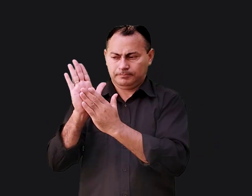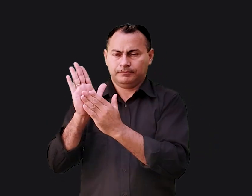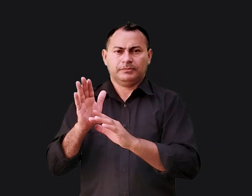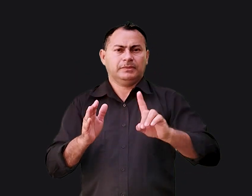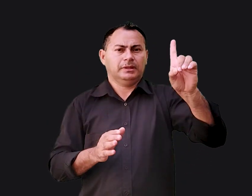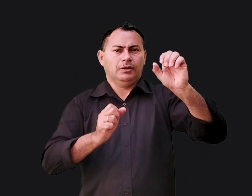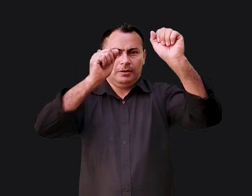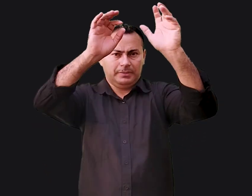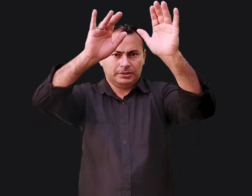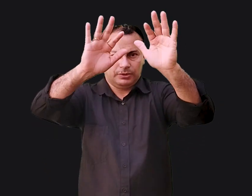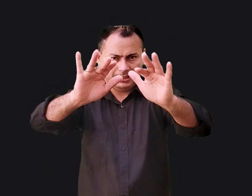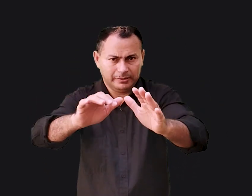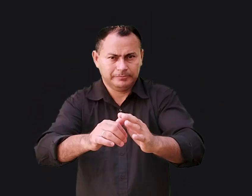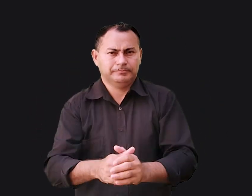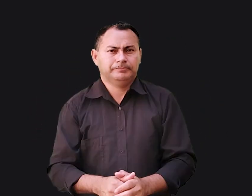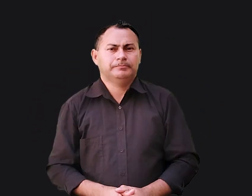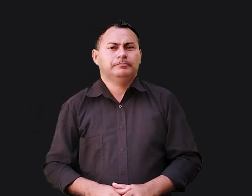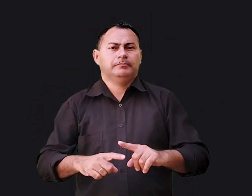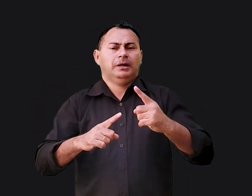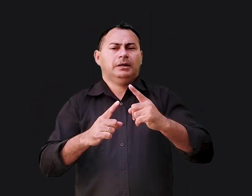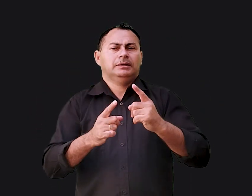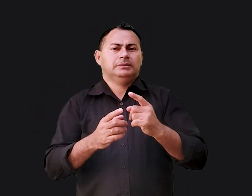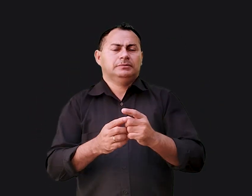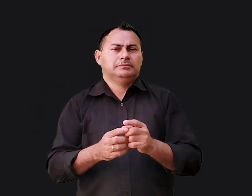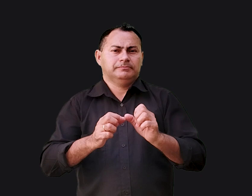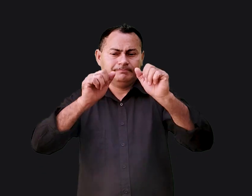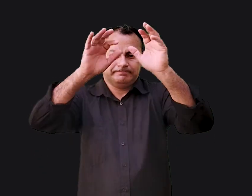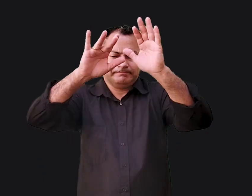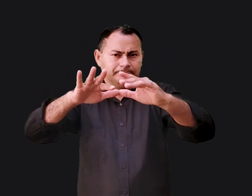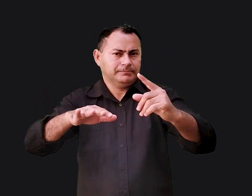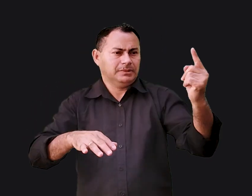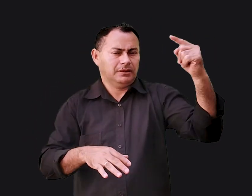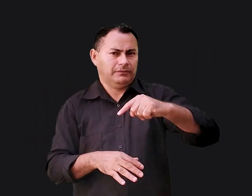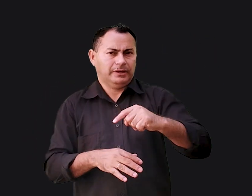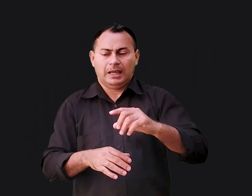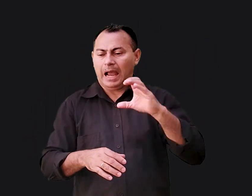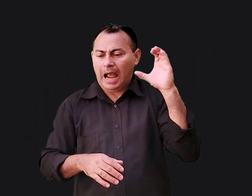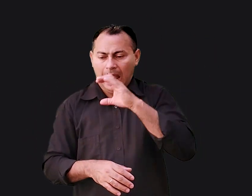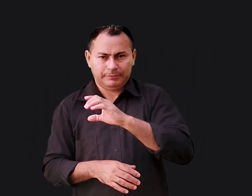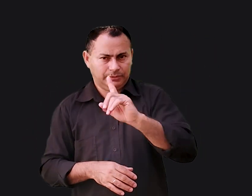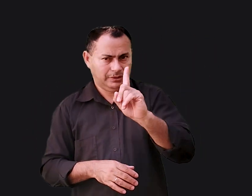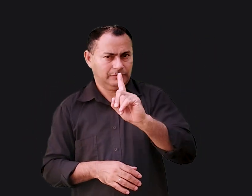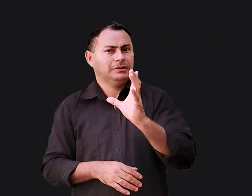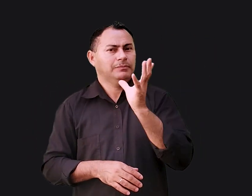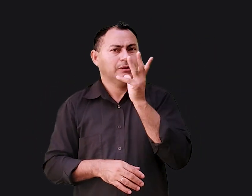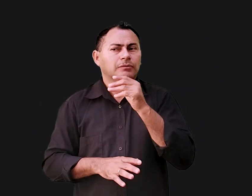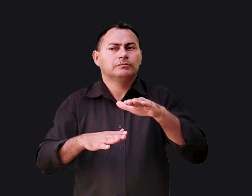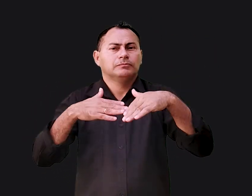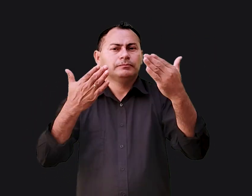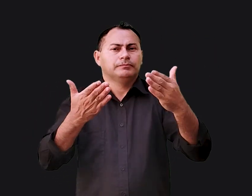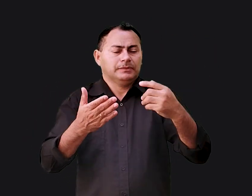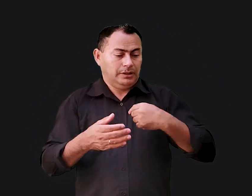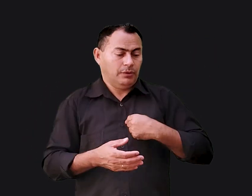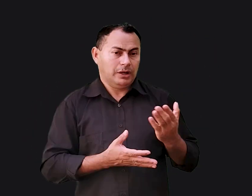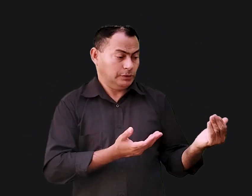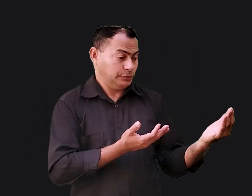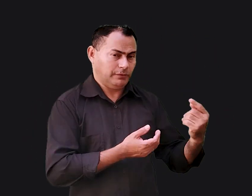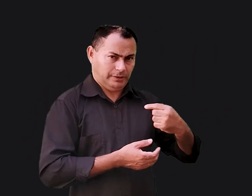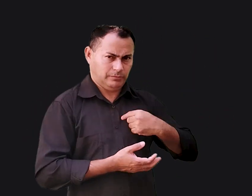que Deus os abençoaria, mas essa bênção não veio instantaneamente. Quando eu era moleque, numa época